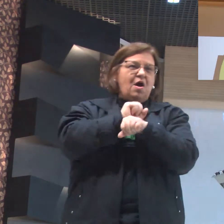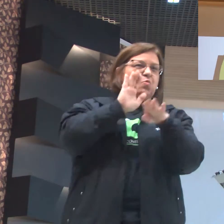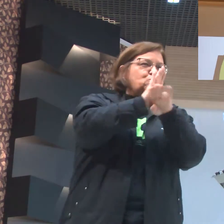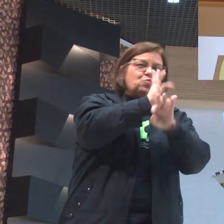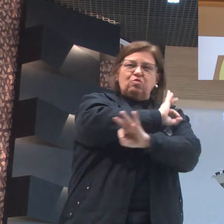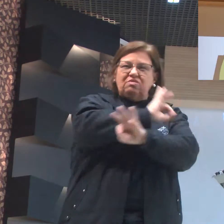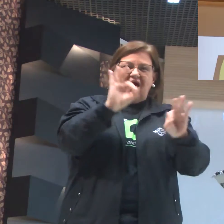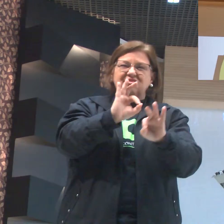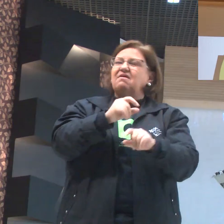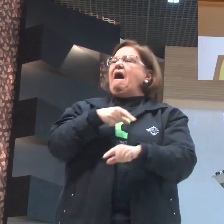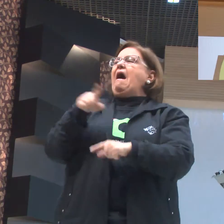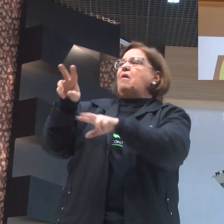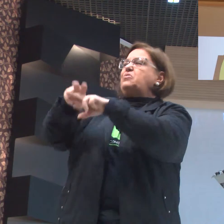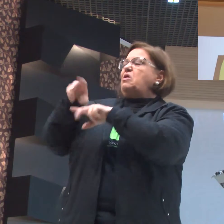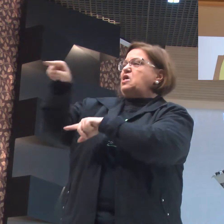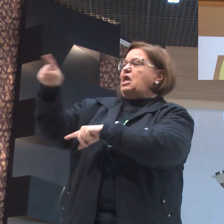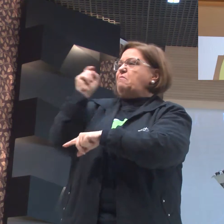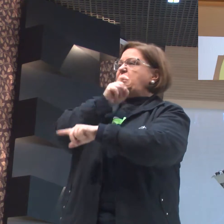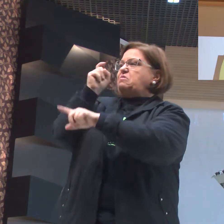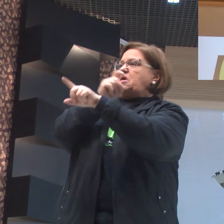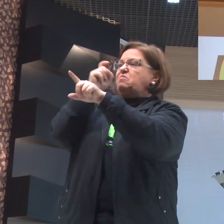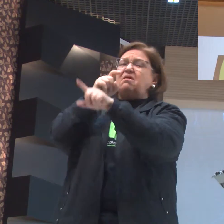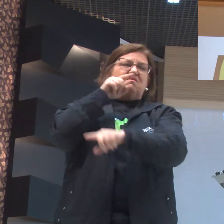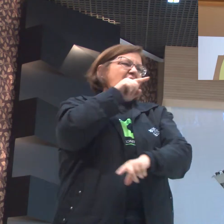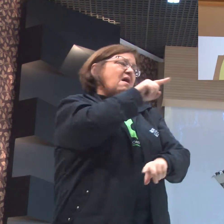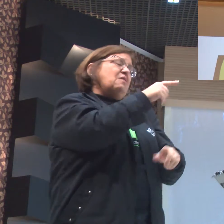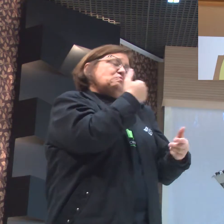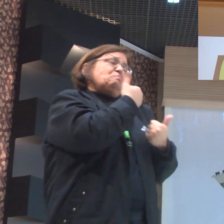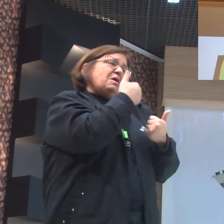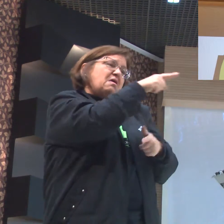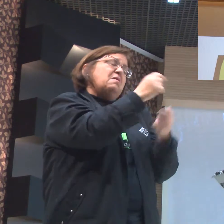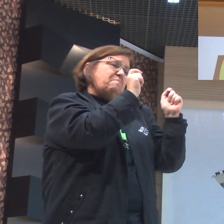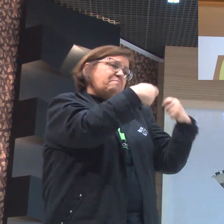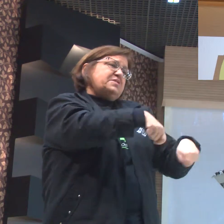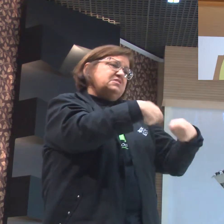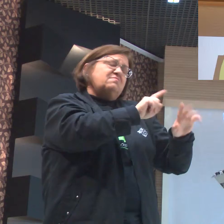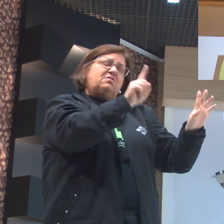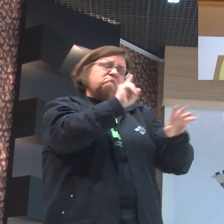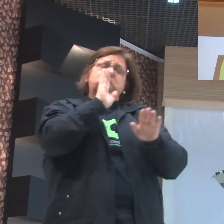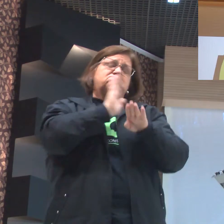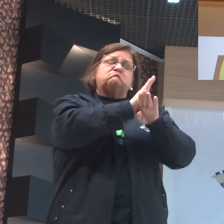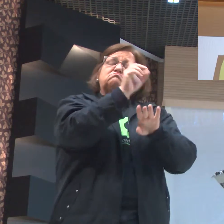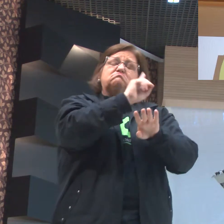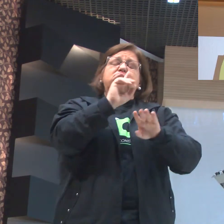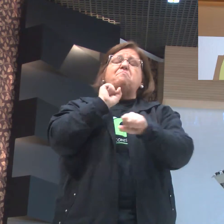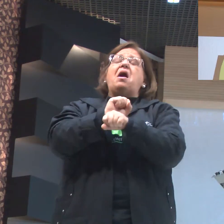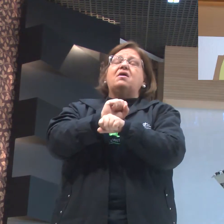Sabe quando essas ações solidárias acontecem? Por que as pessoas se unem? Se unem por